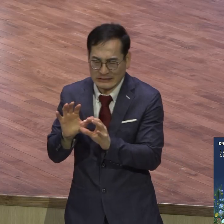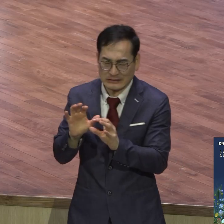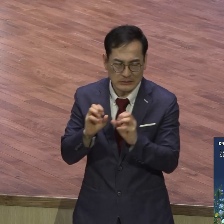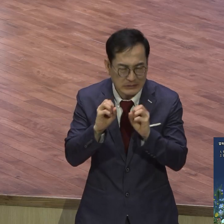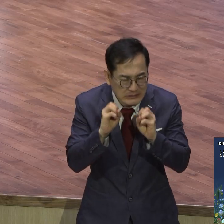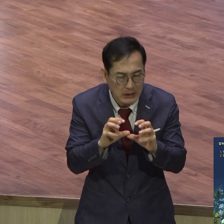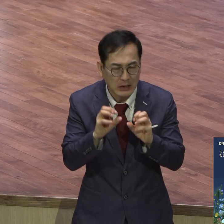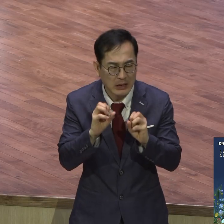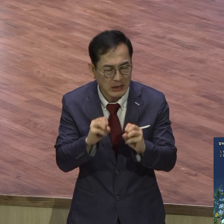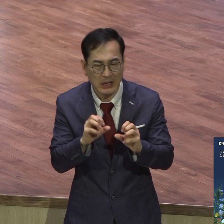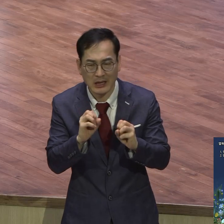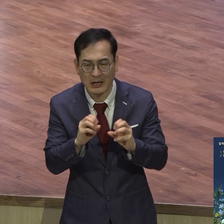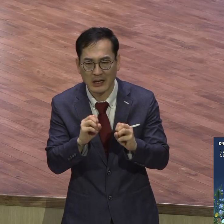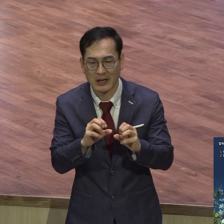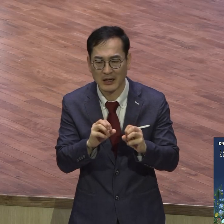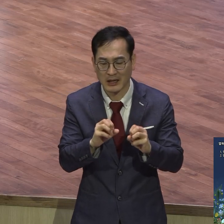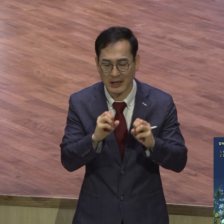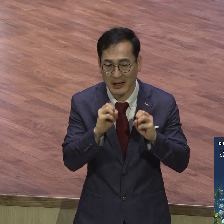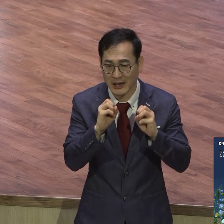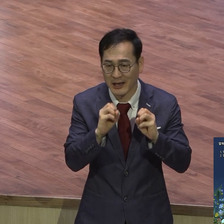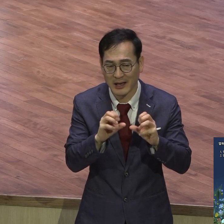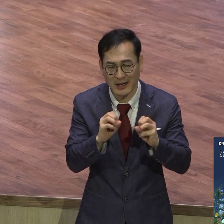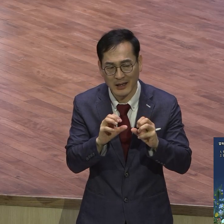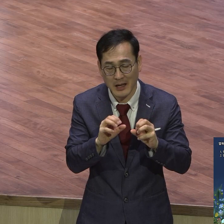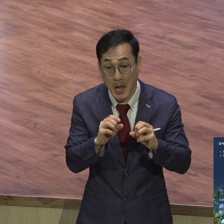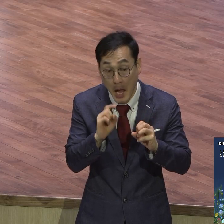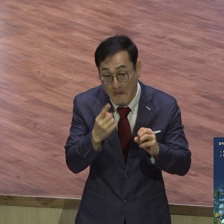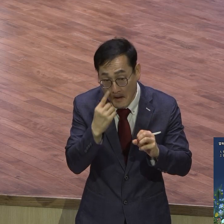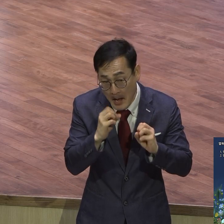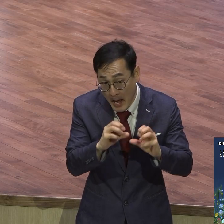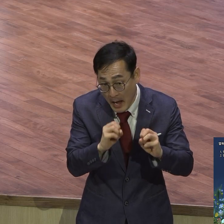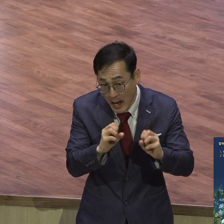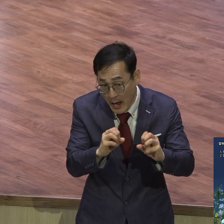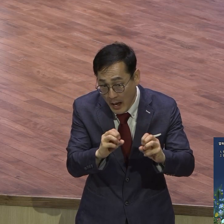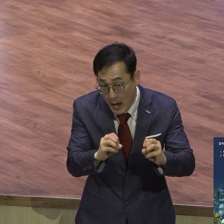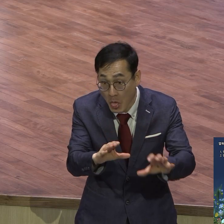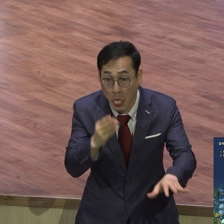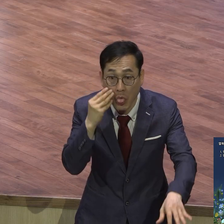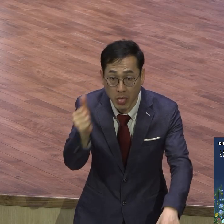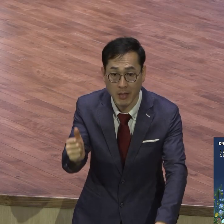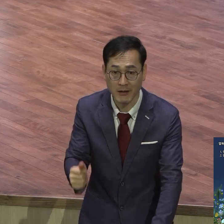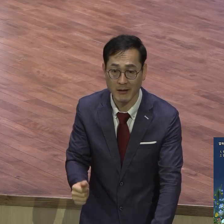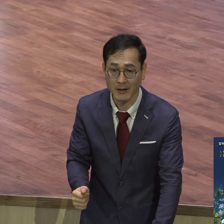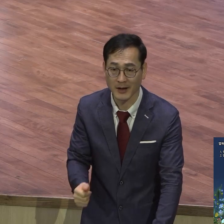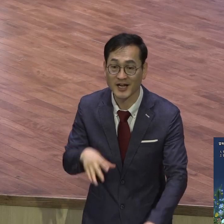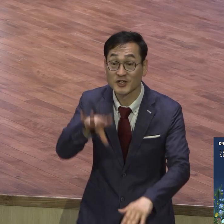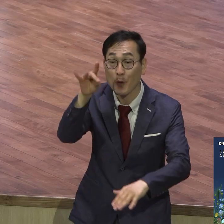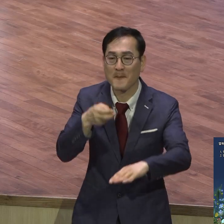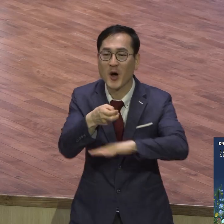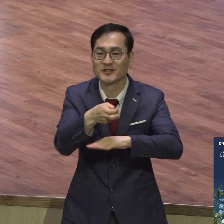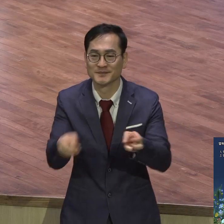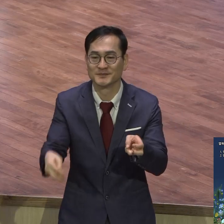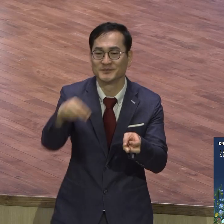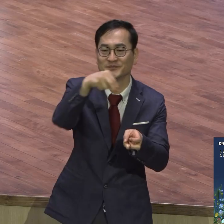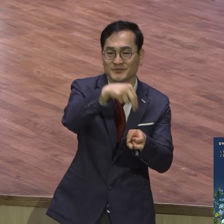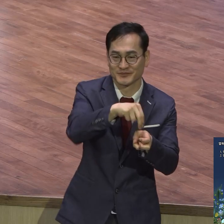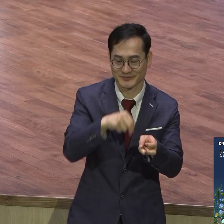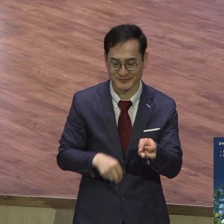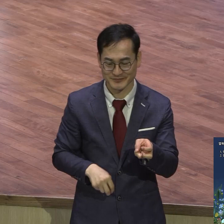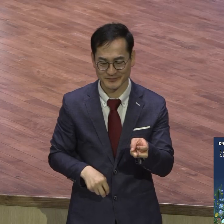버스 전도하대요. 버스를 부끄러워 못하는 나보고 버스 전도하래요. 버스 전도하래요. 내가 시범 볼 거니까